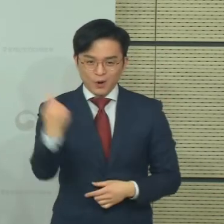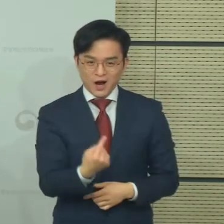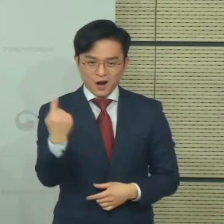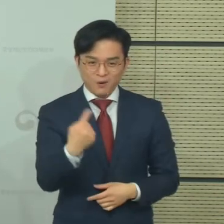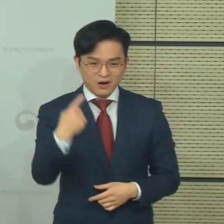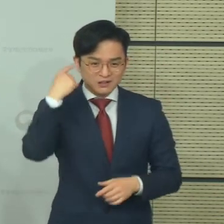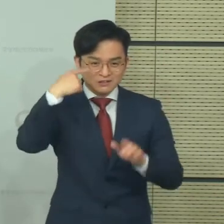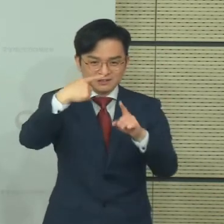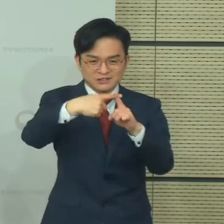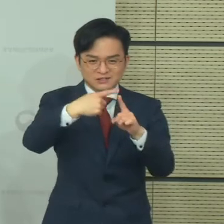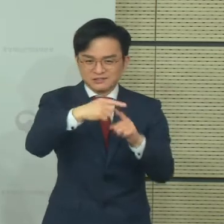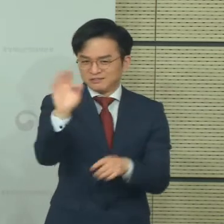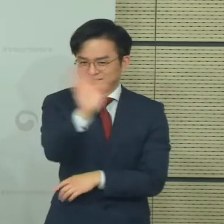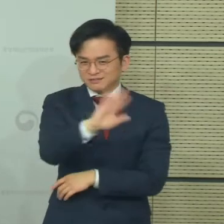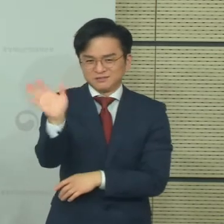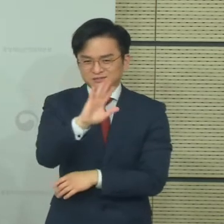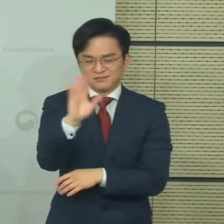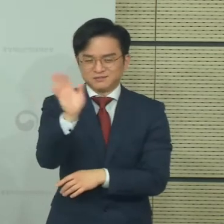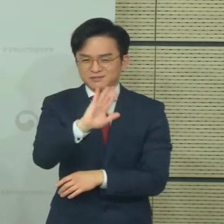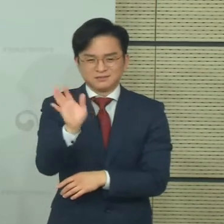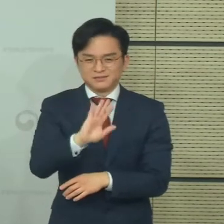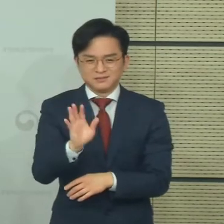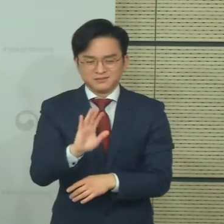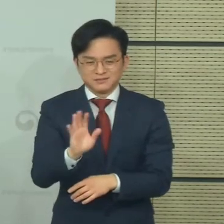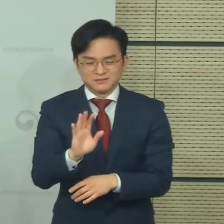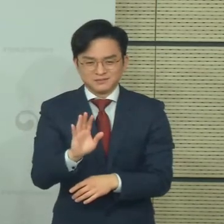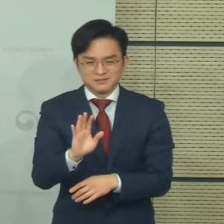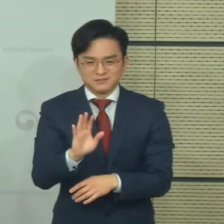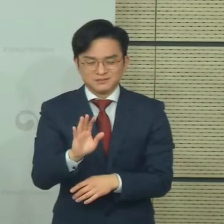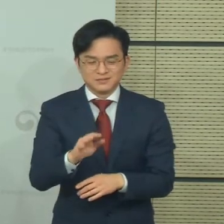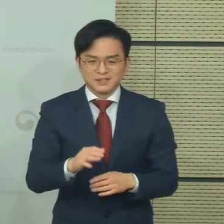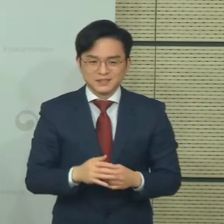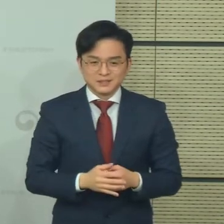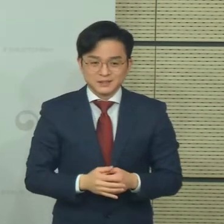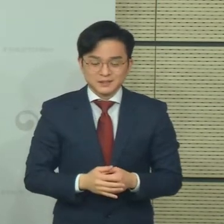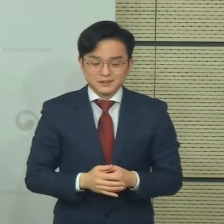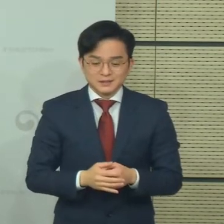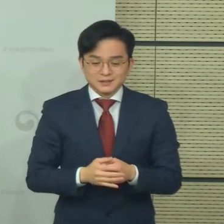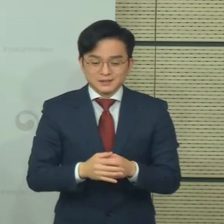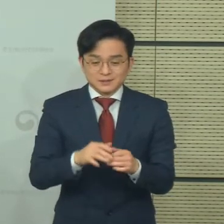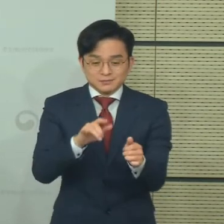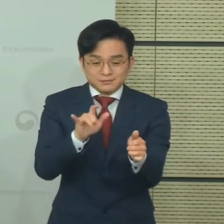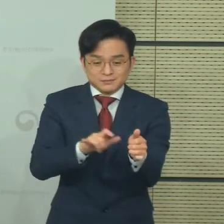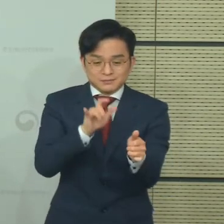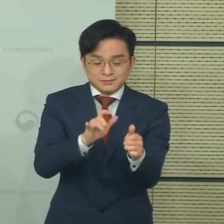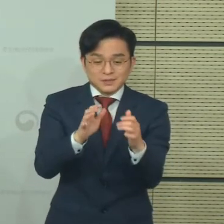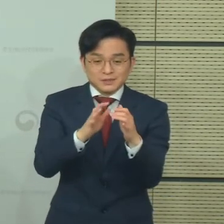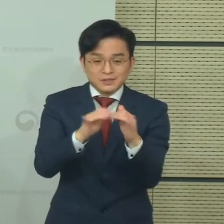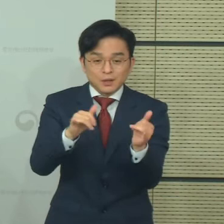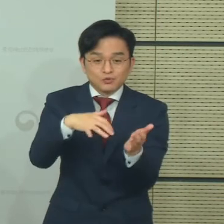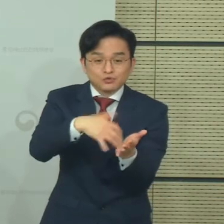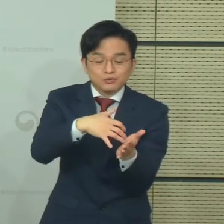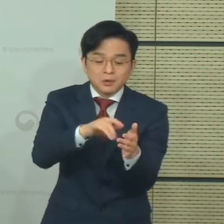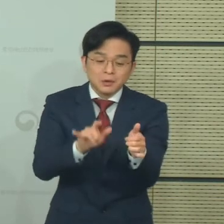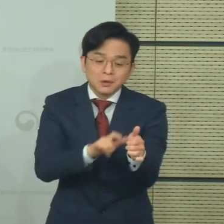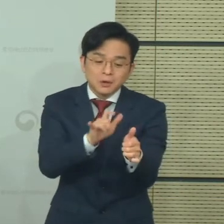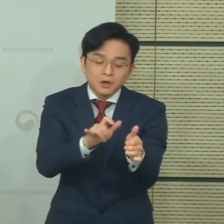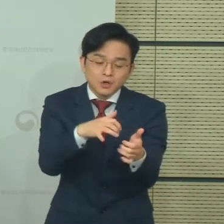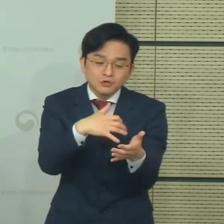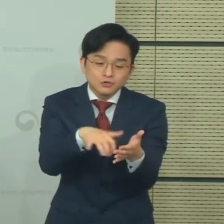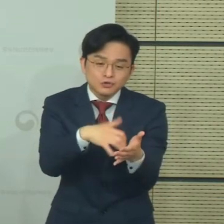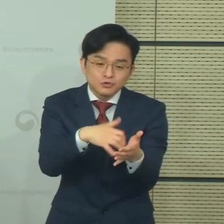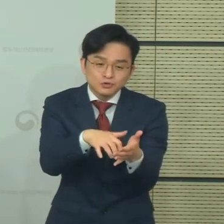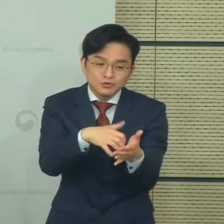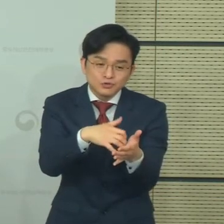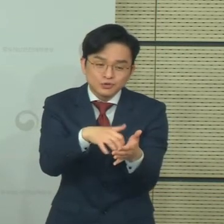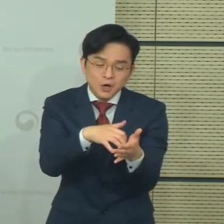여튼 신호는 전혀 아닙니다. 그렇기 때문에 확진자 수가 어느 정도 되어야 이게 안정기로 이제 접어든냐라고